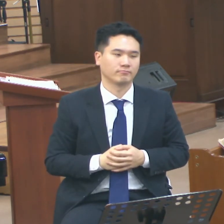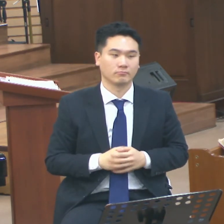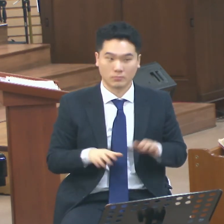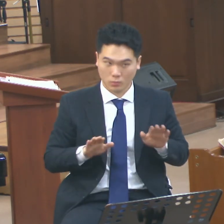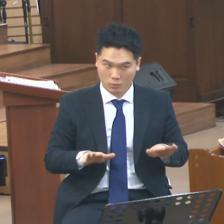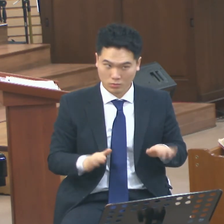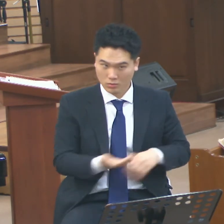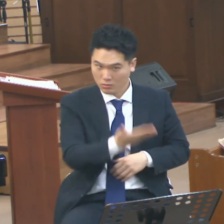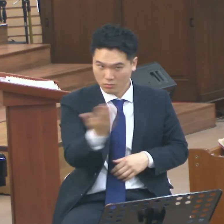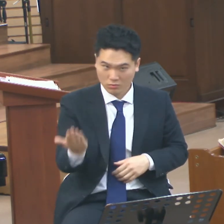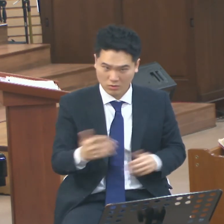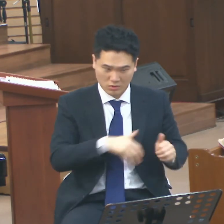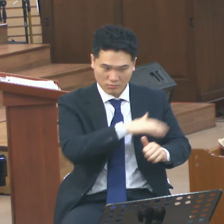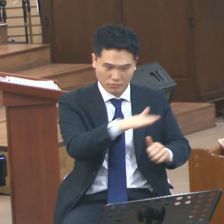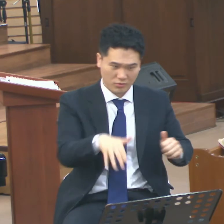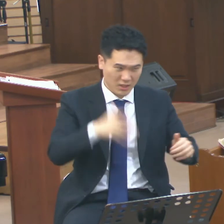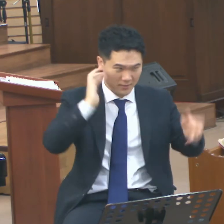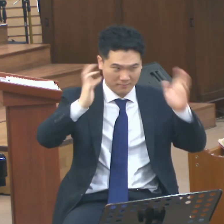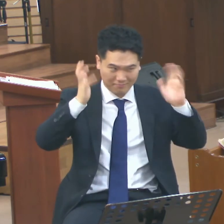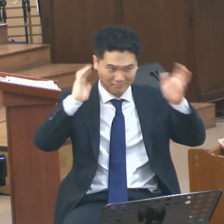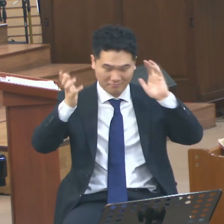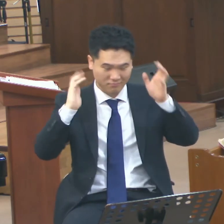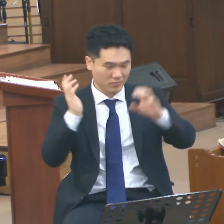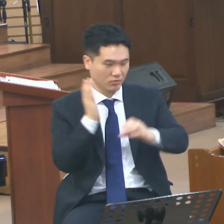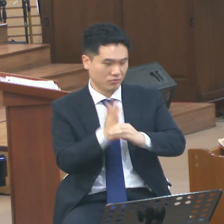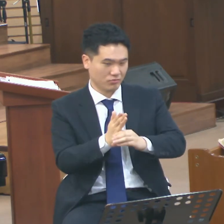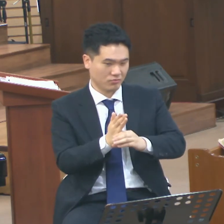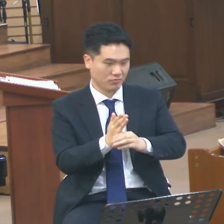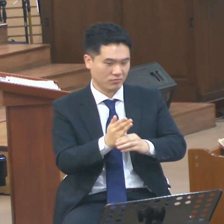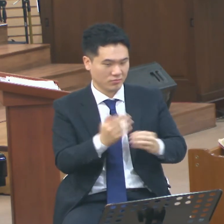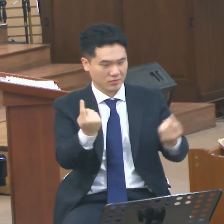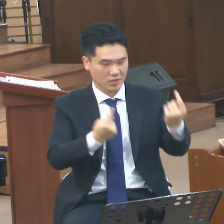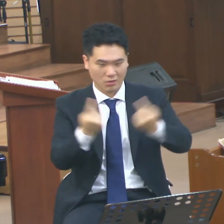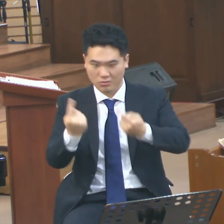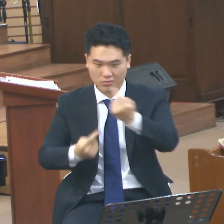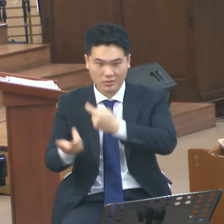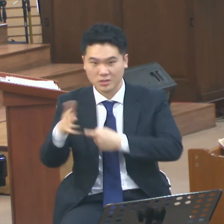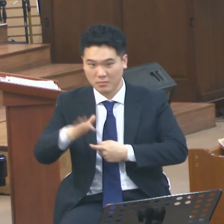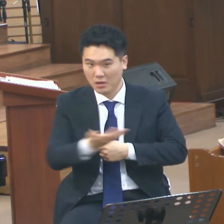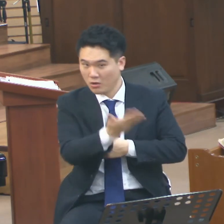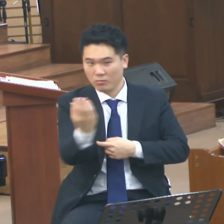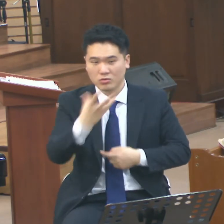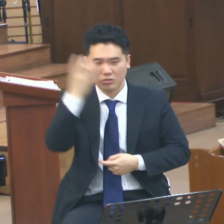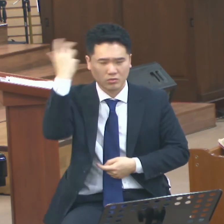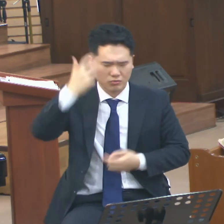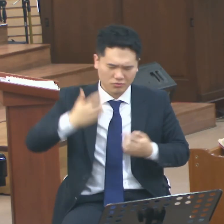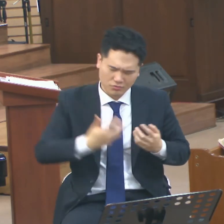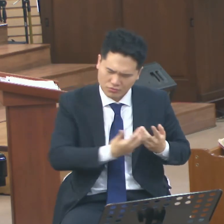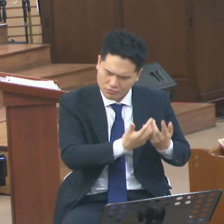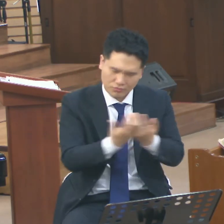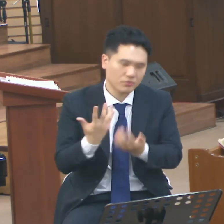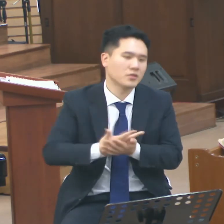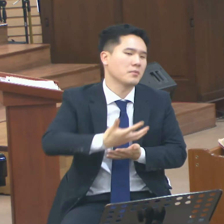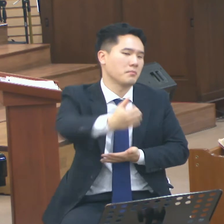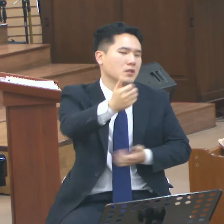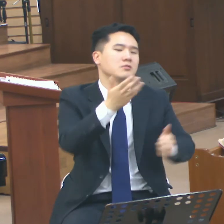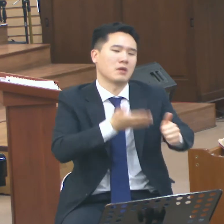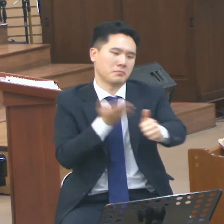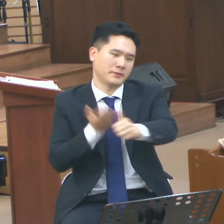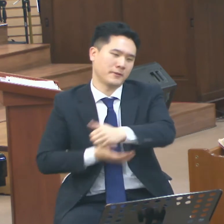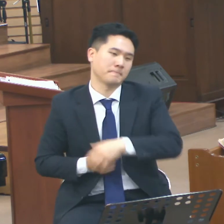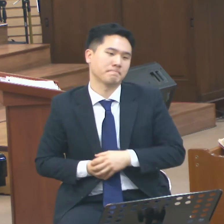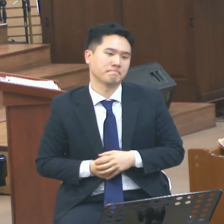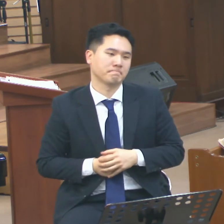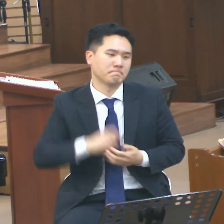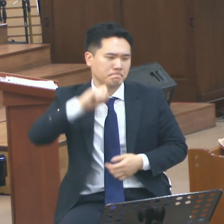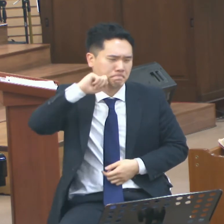오늘 분위기가 어수선한 가운데 나오셨지만 성령 충만을 받은 예배가 되시기를 바랍니다. 어려운 중에